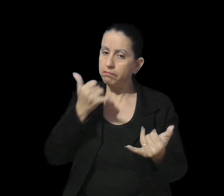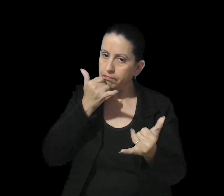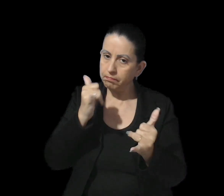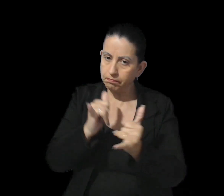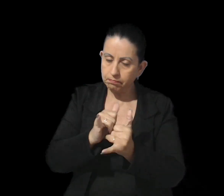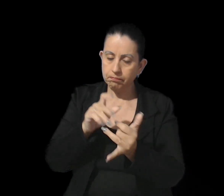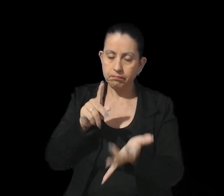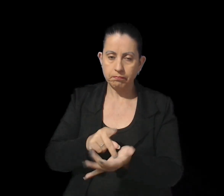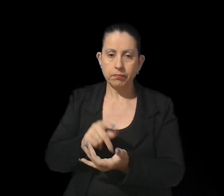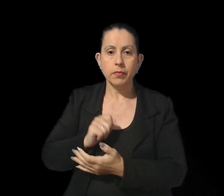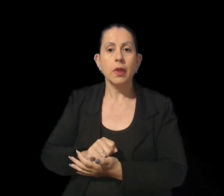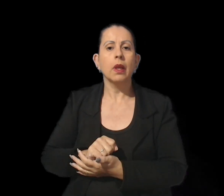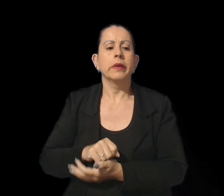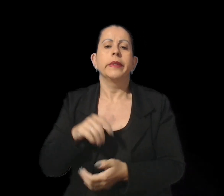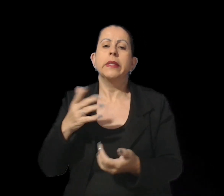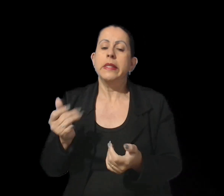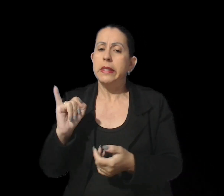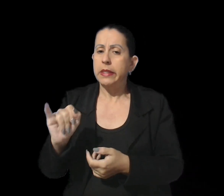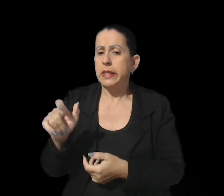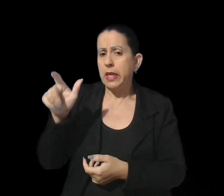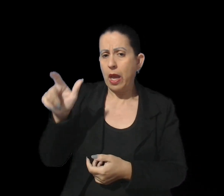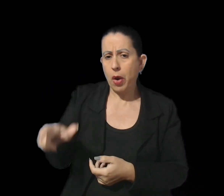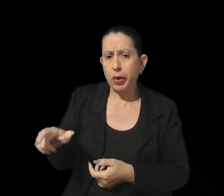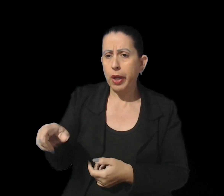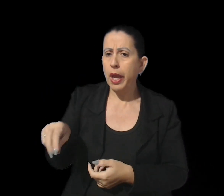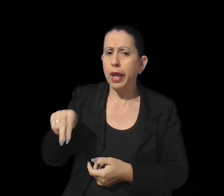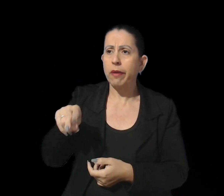Ai daquele que nunca diz, nunca perdoarei.